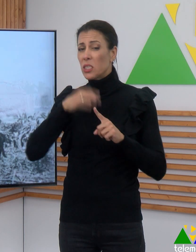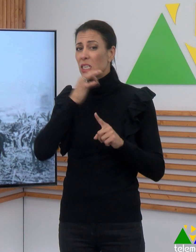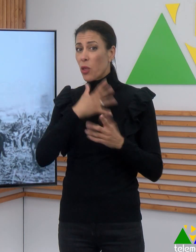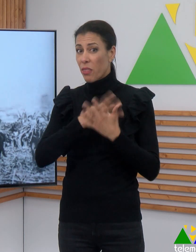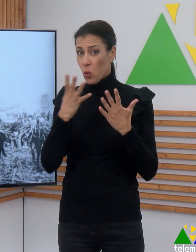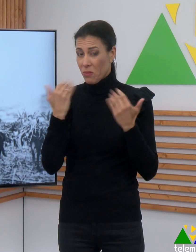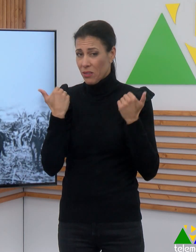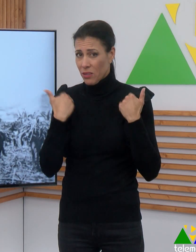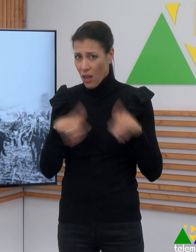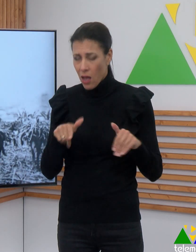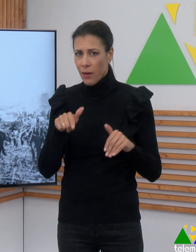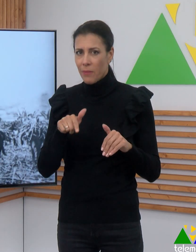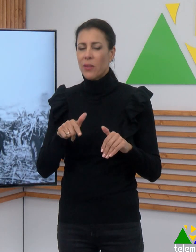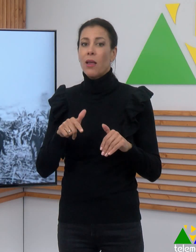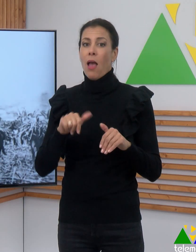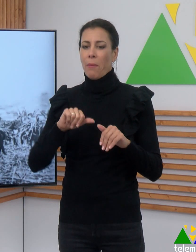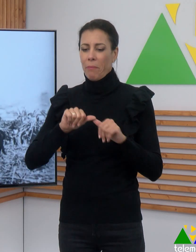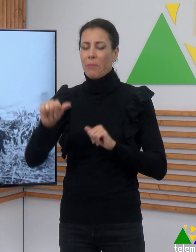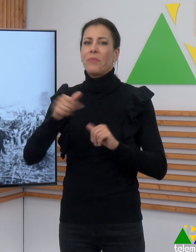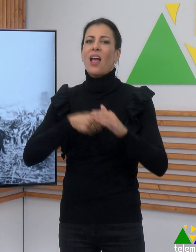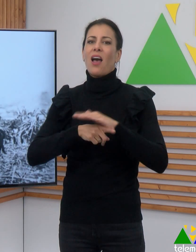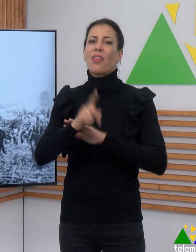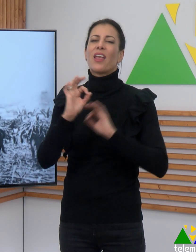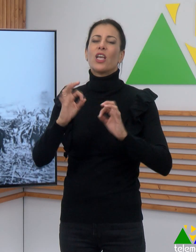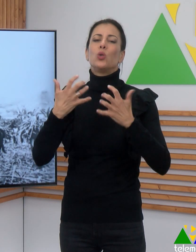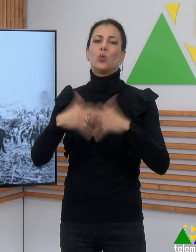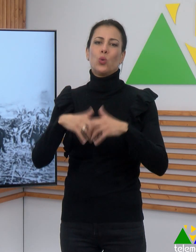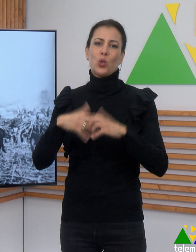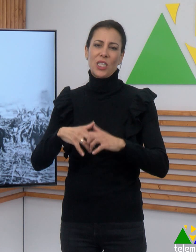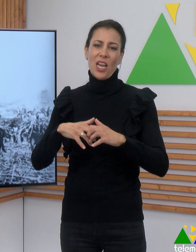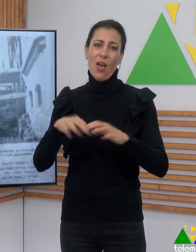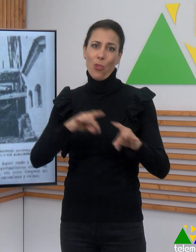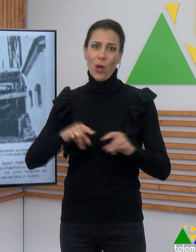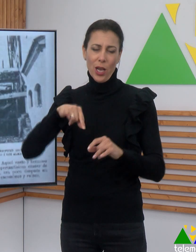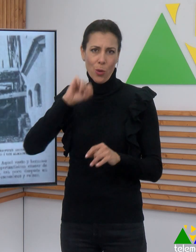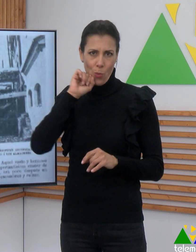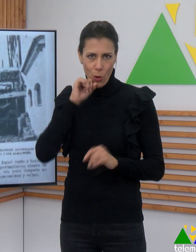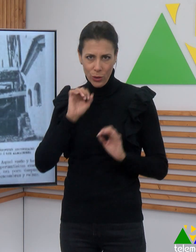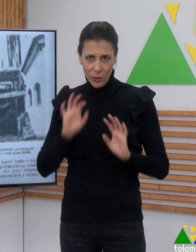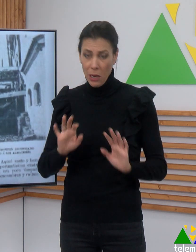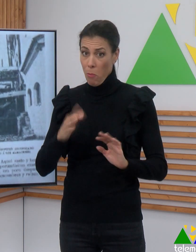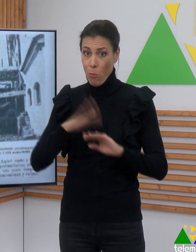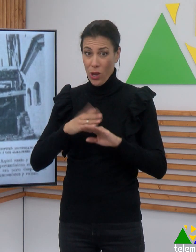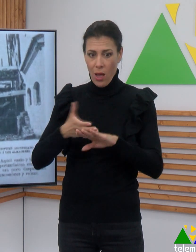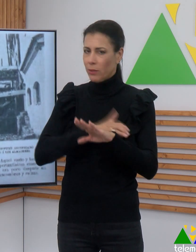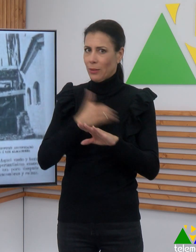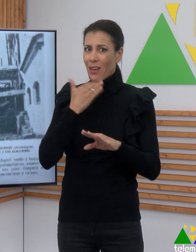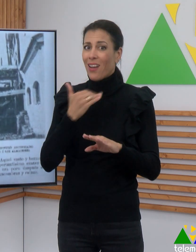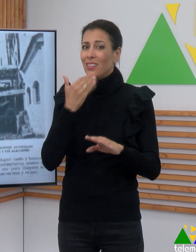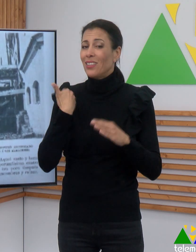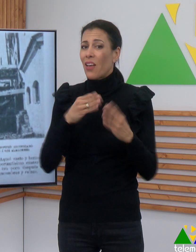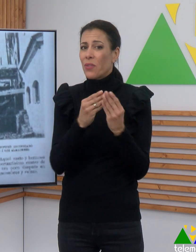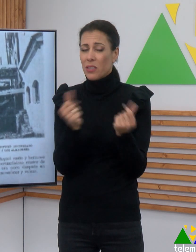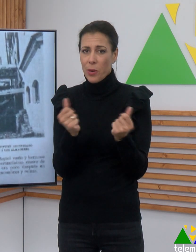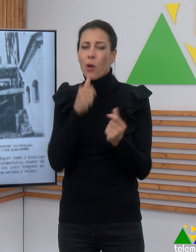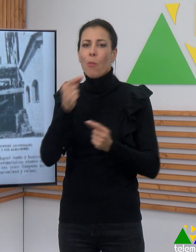XIX es la que hace desarrollarse la industria azucarera motrileña, que había prácticamente desaparecido.